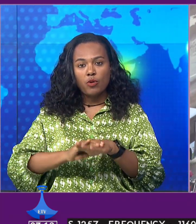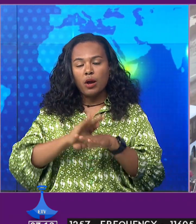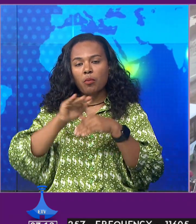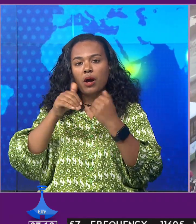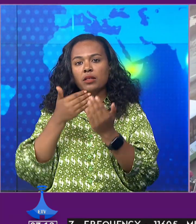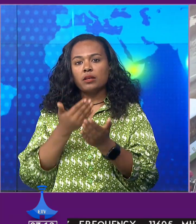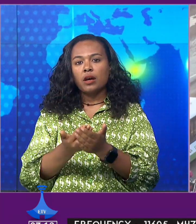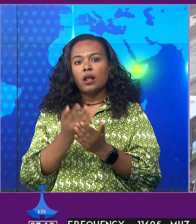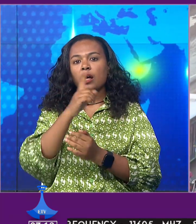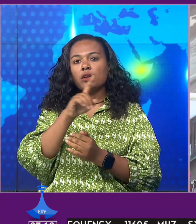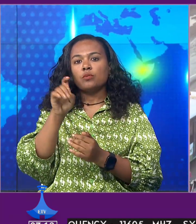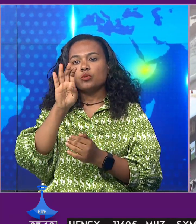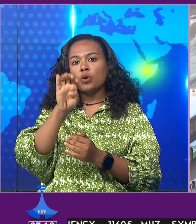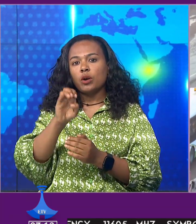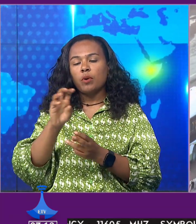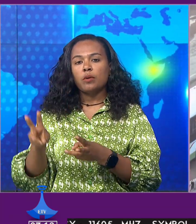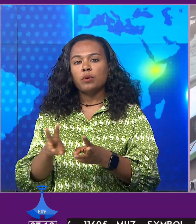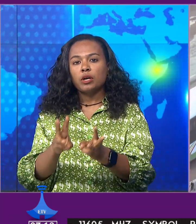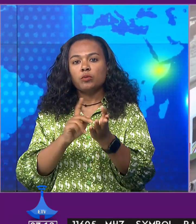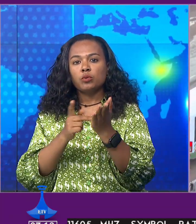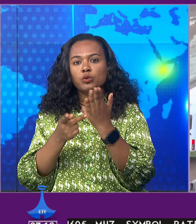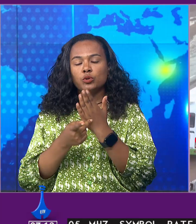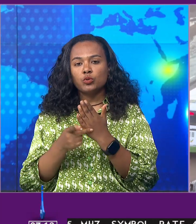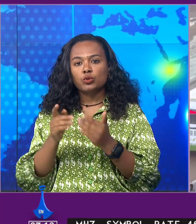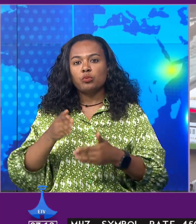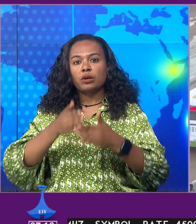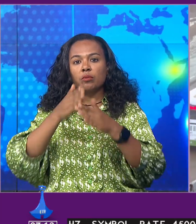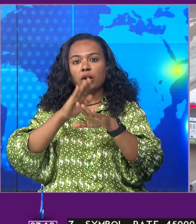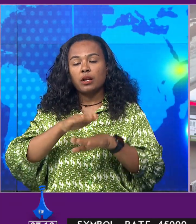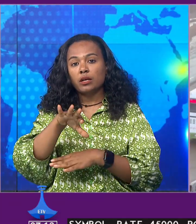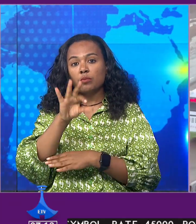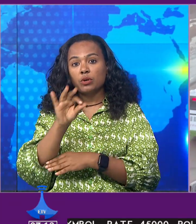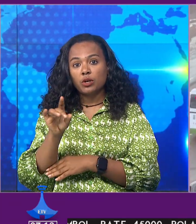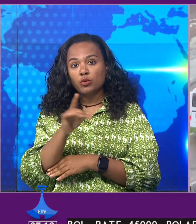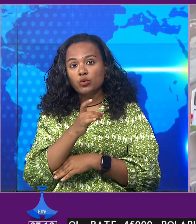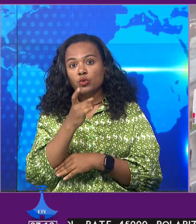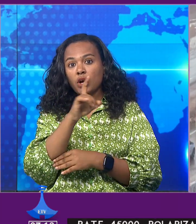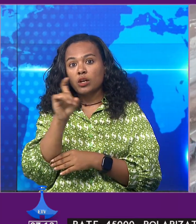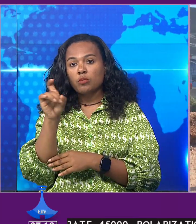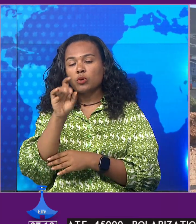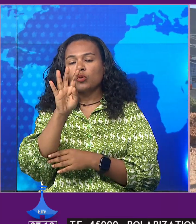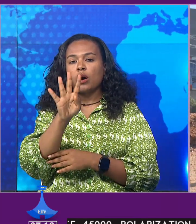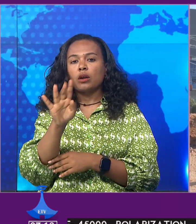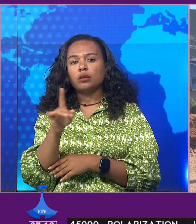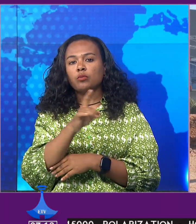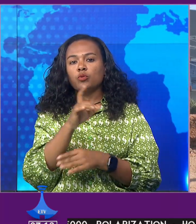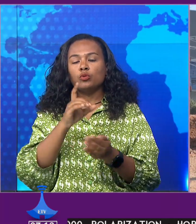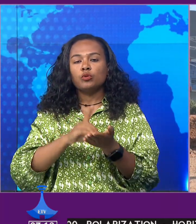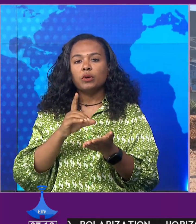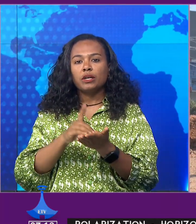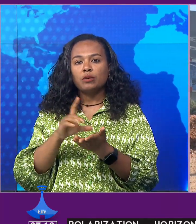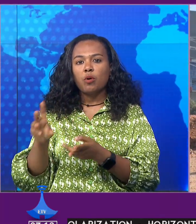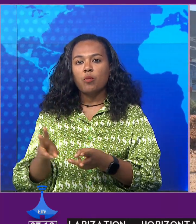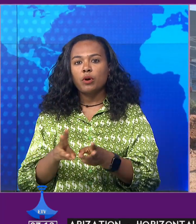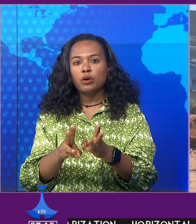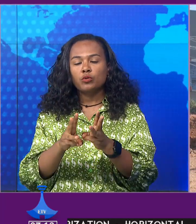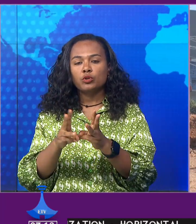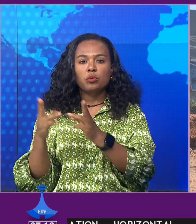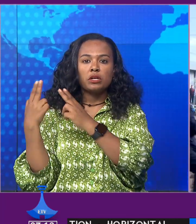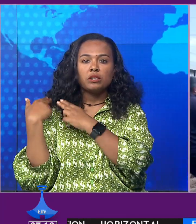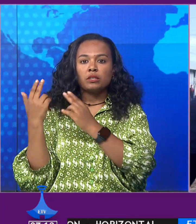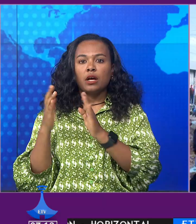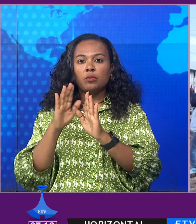በአጠቃላይ 140 የመንገድ ፕሮጀክቶች በግንባታ ላይ የሚገኙ ሲሆን 104 የሚሆኑት በከተማው መንገዶች ባለስልጣን